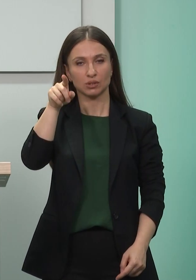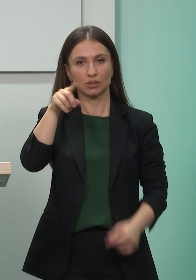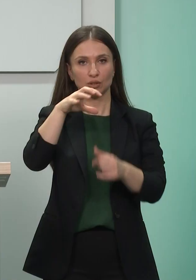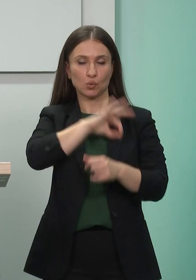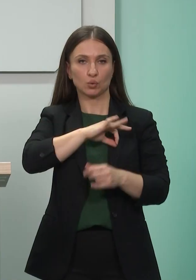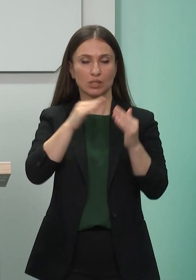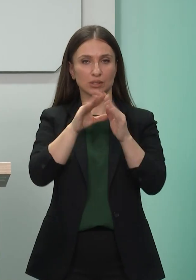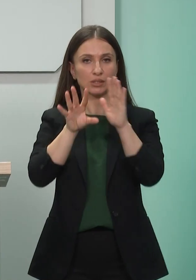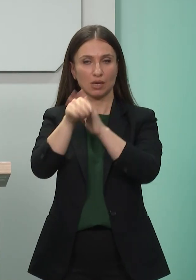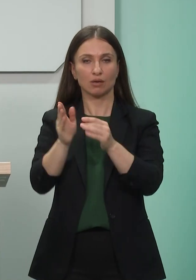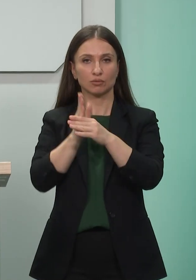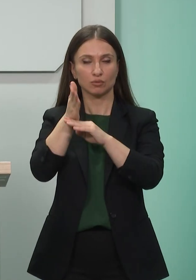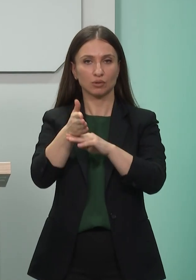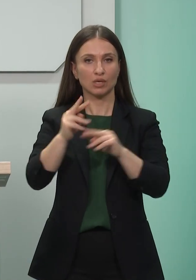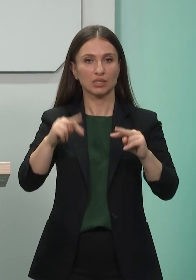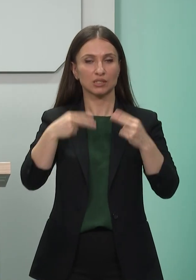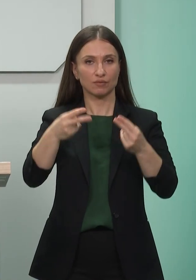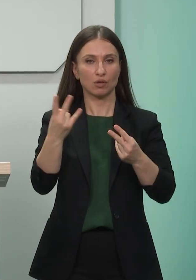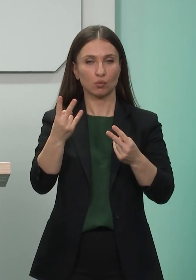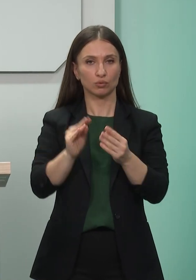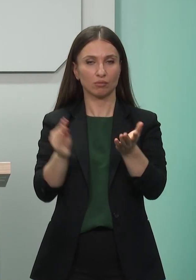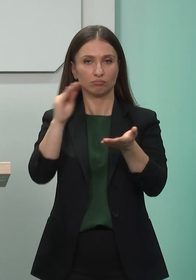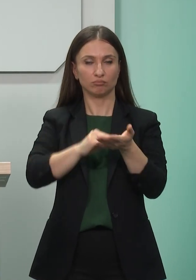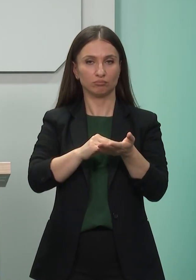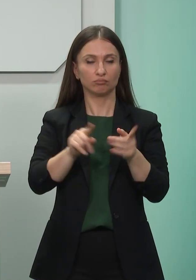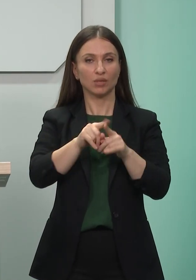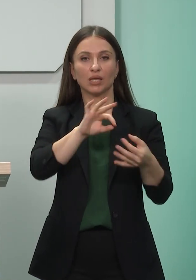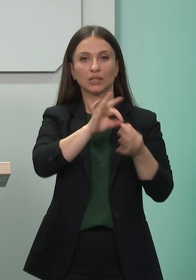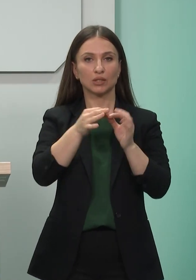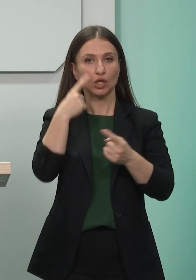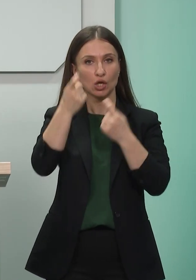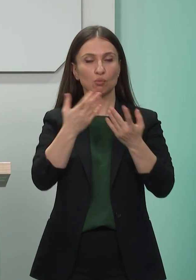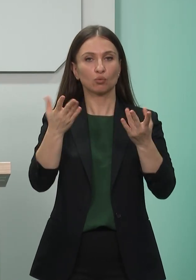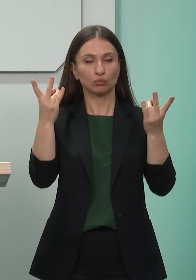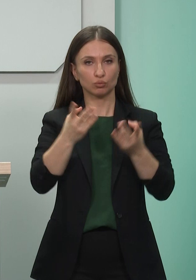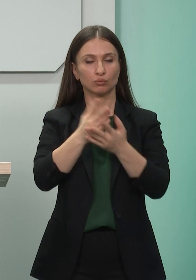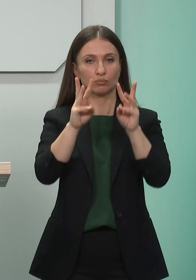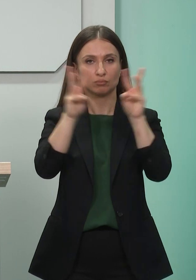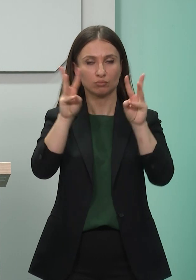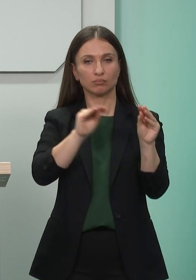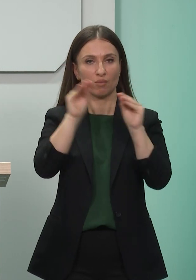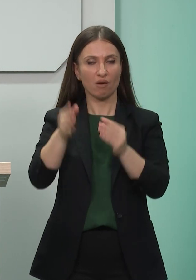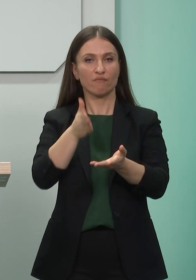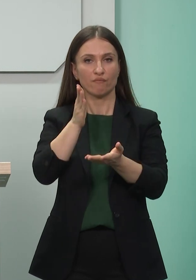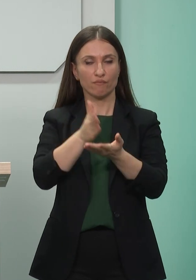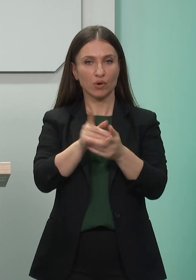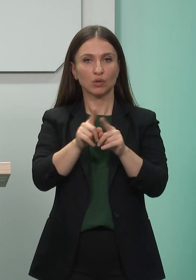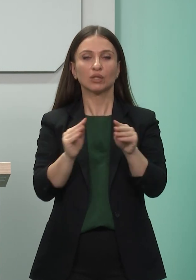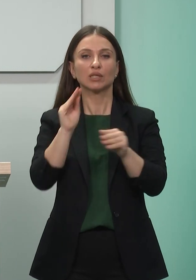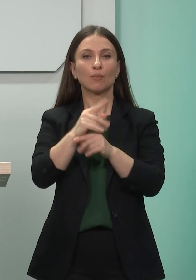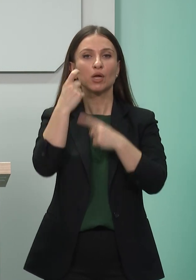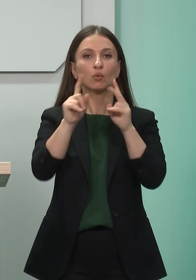სერვისების განვითარების სააგენტოს ცვლილებების შესატანად. დეტალური ინფორმაცია განთავსებულია CESCO-ს ვებგვერდზე,